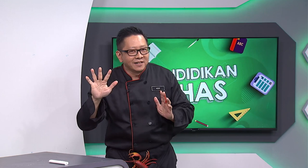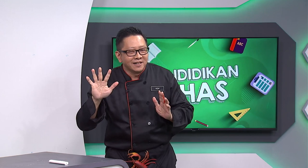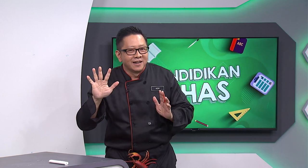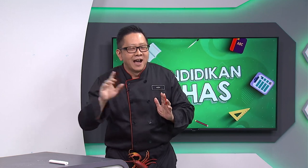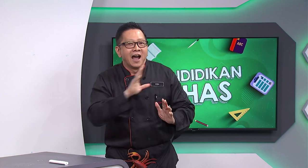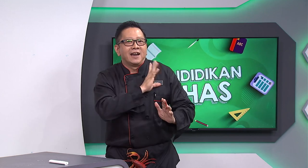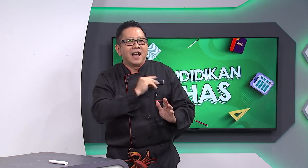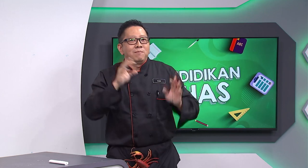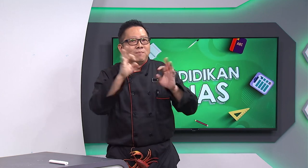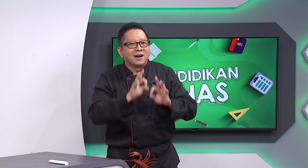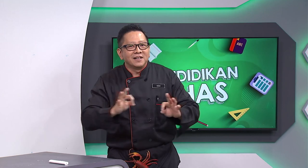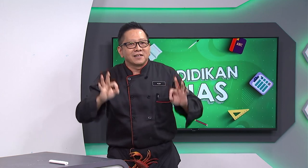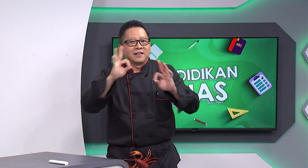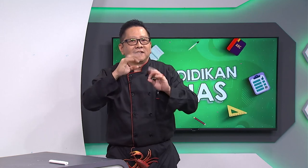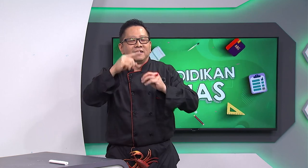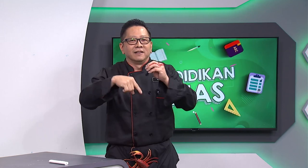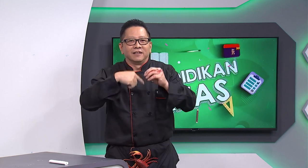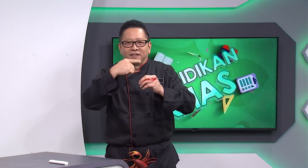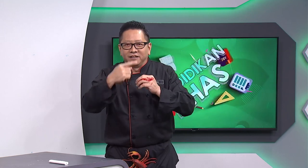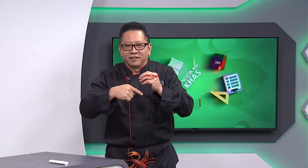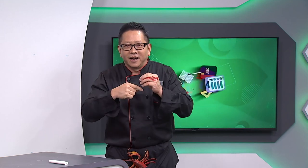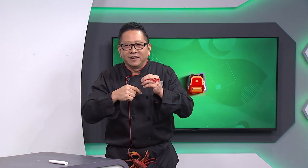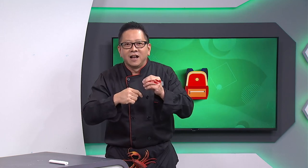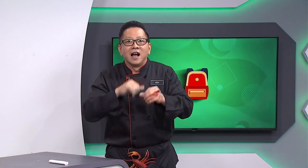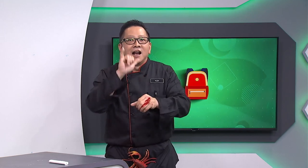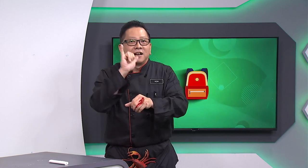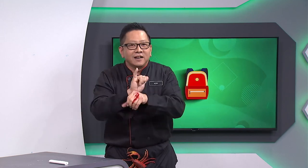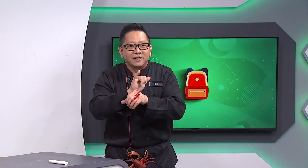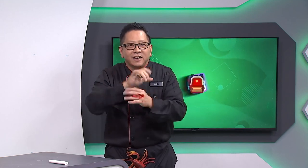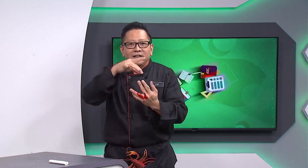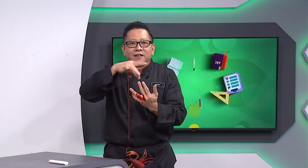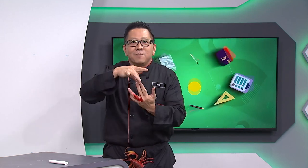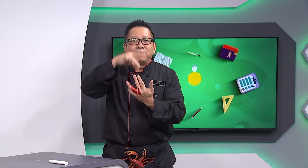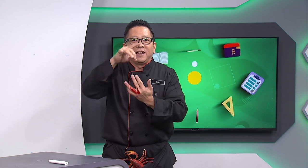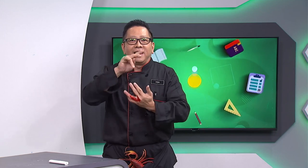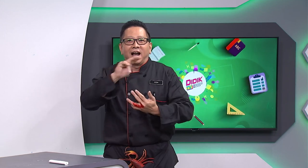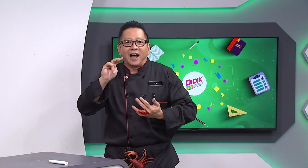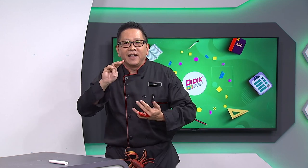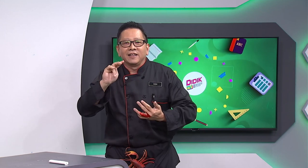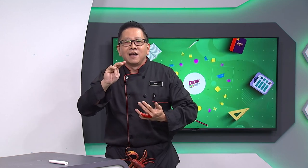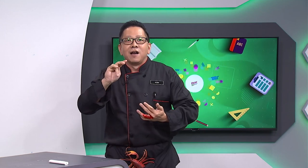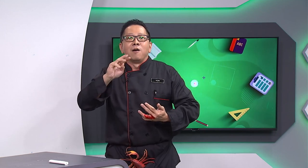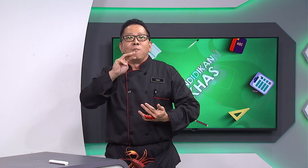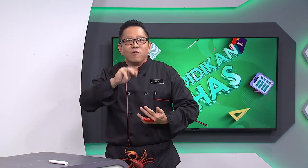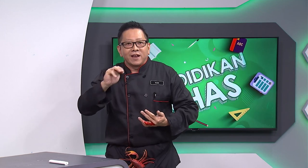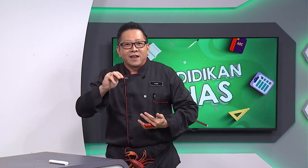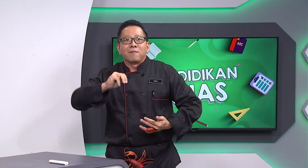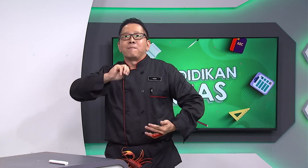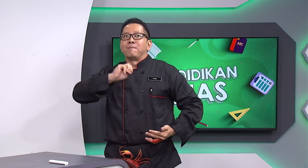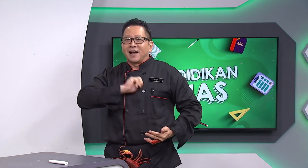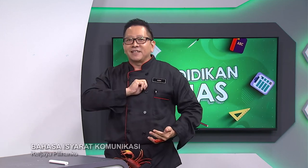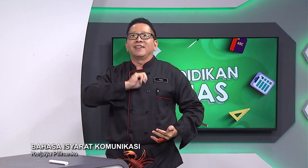mengeja dan bercerita tentang kerjaya pilihan